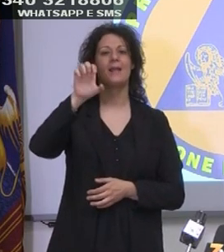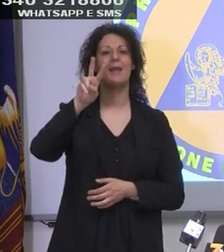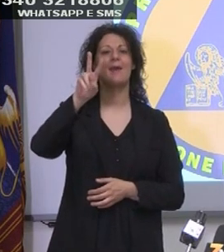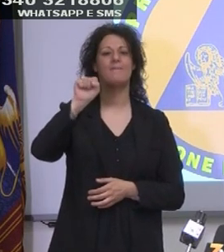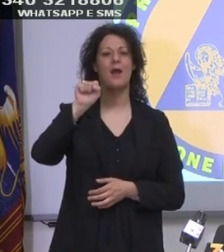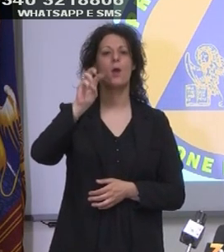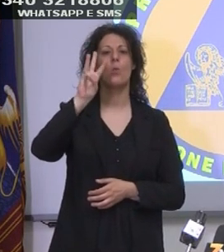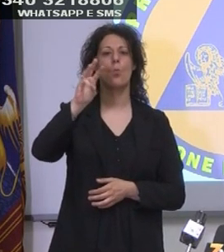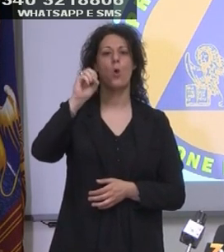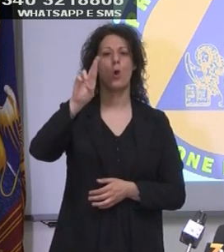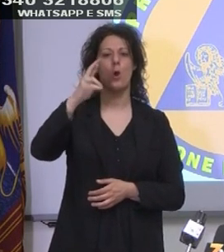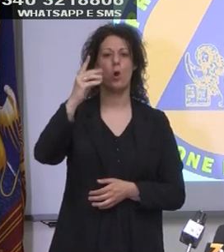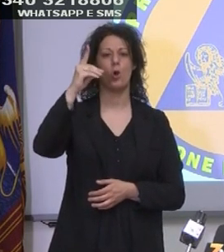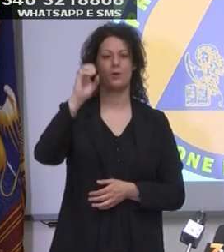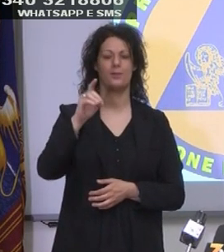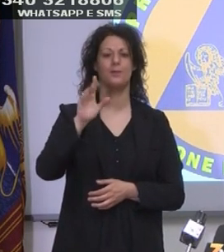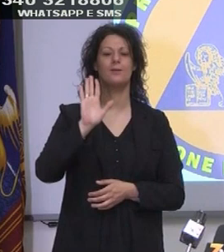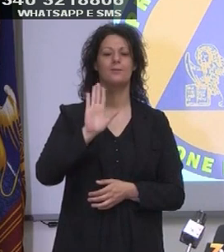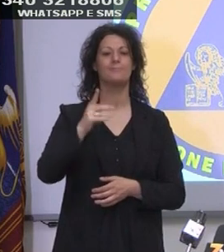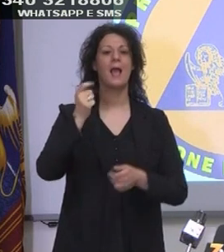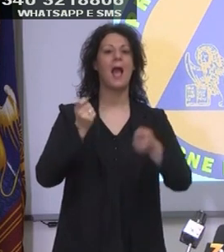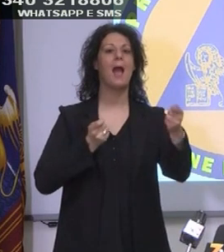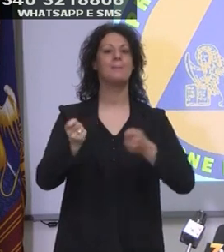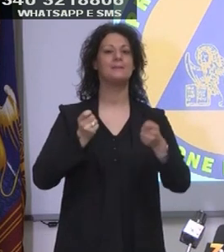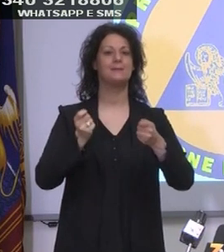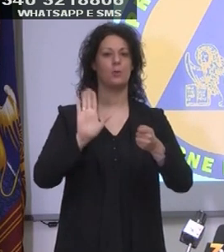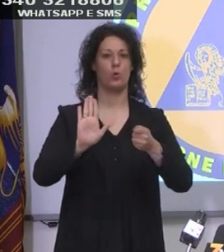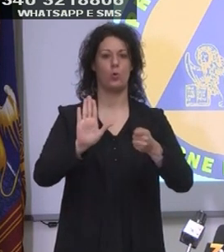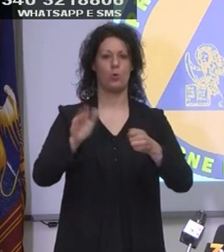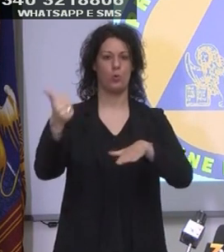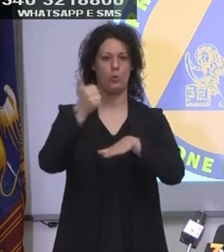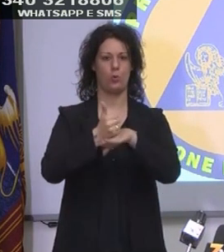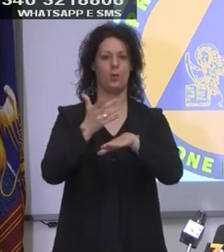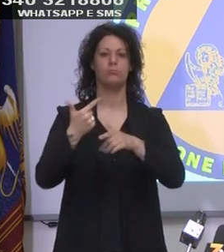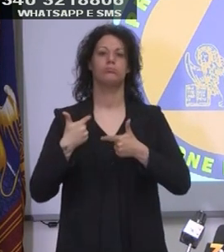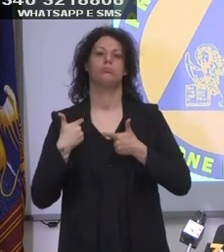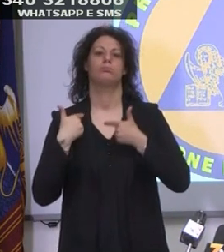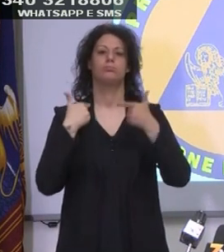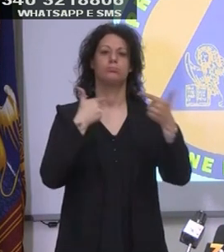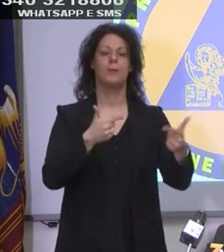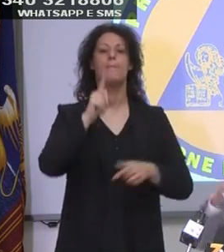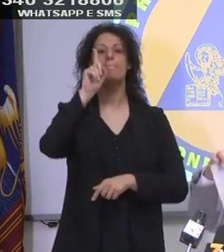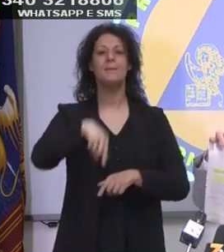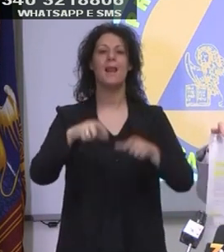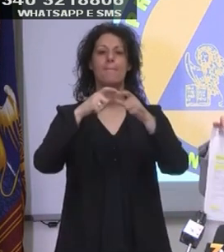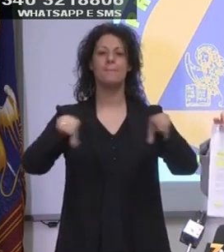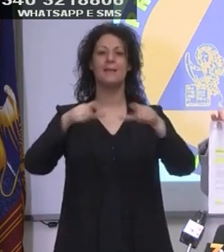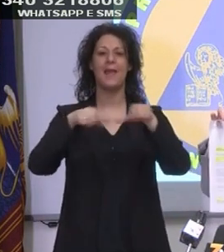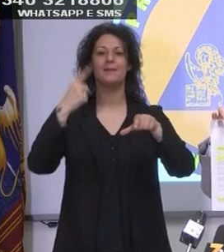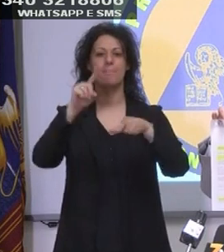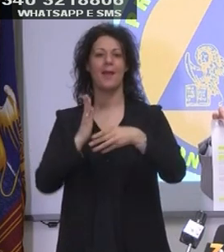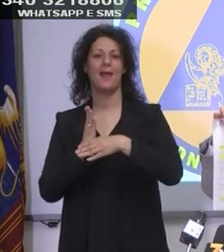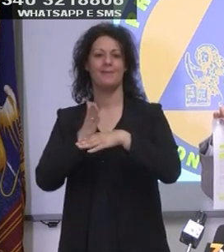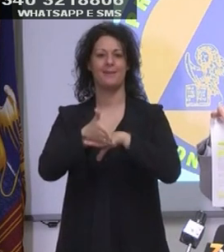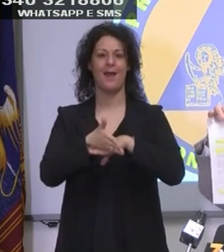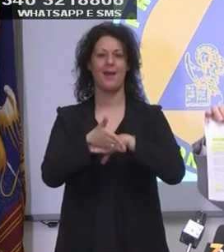l'amministratore delegato Fabio Amicale, che dona 1.000 biglietti d'ingresso al Caneva World quando si